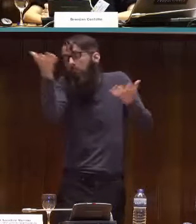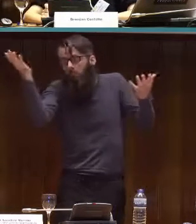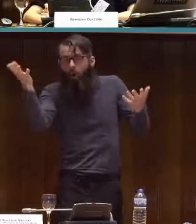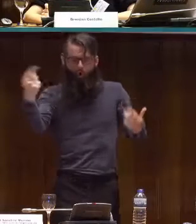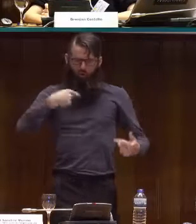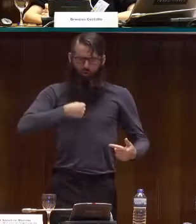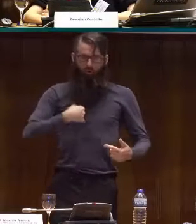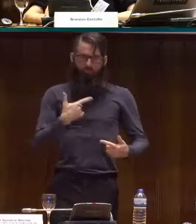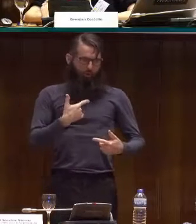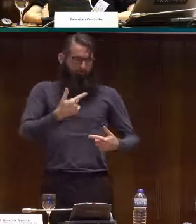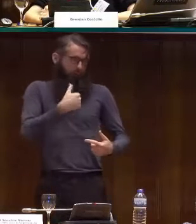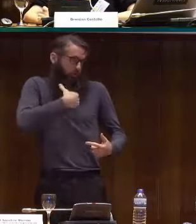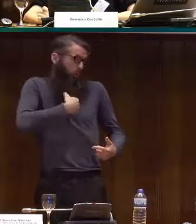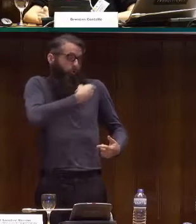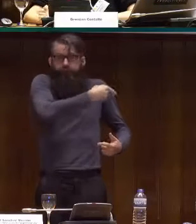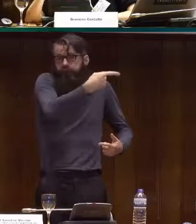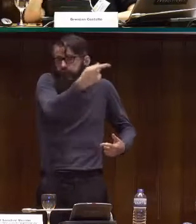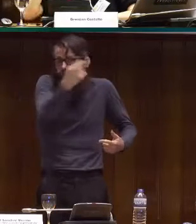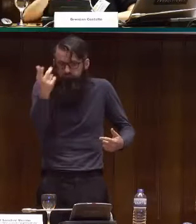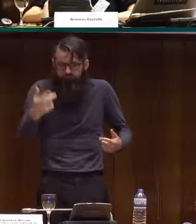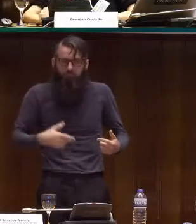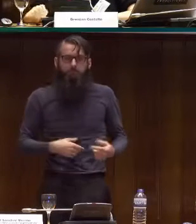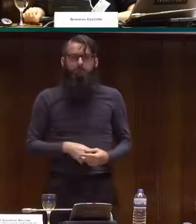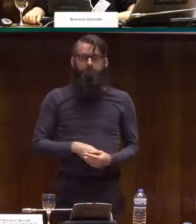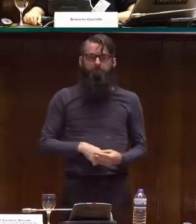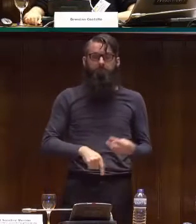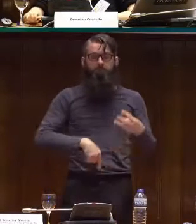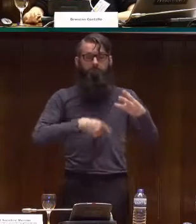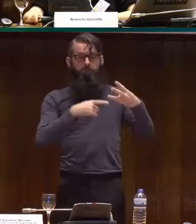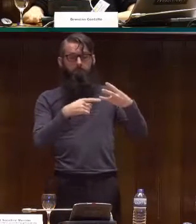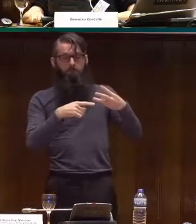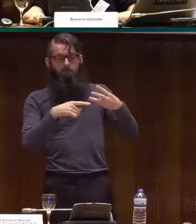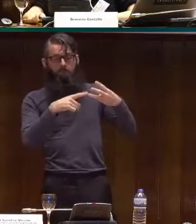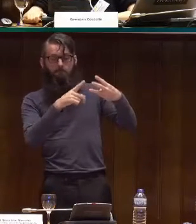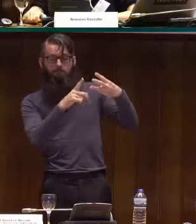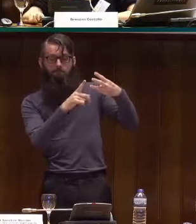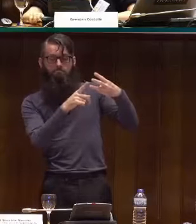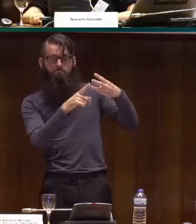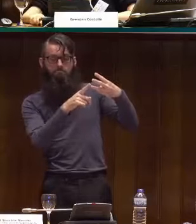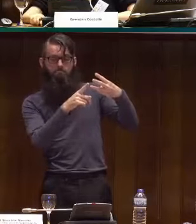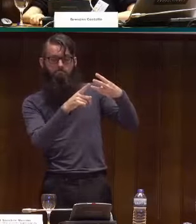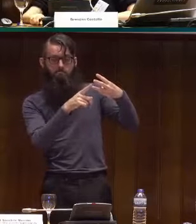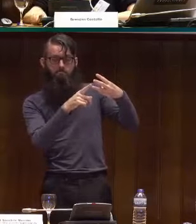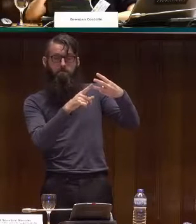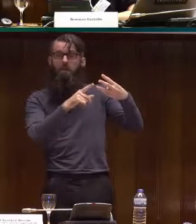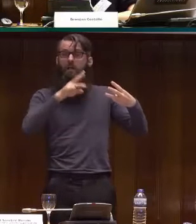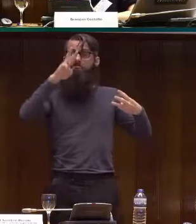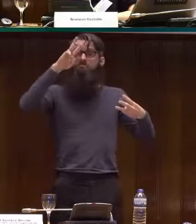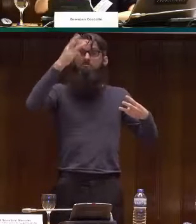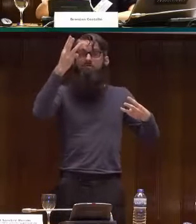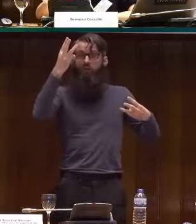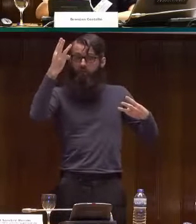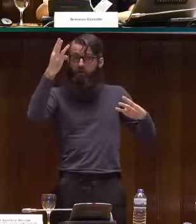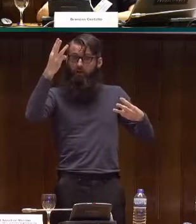pronombres indefinidos, que luego también lo ejemplificaremos con los vídeos, o con nombres genéricos con el